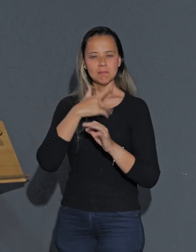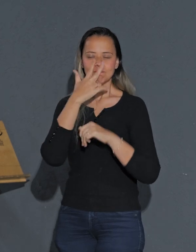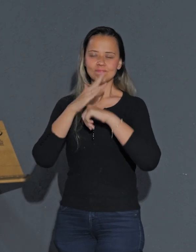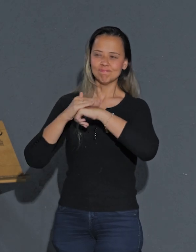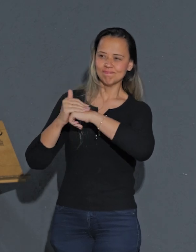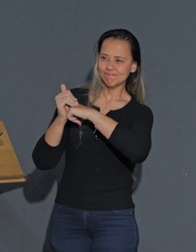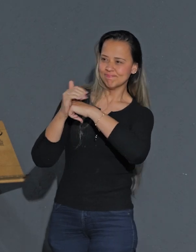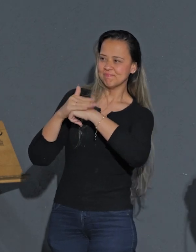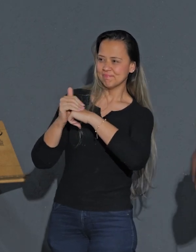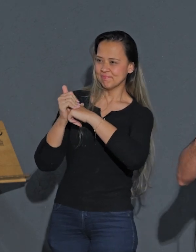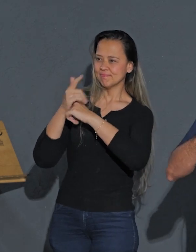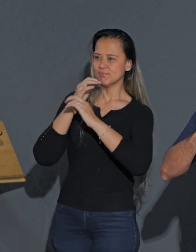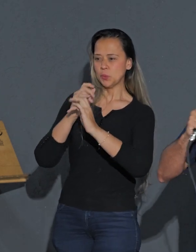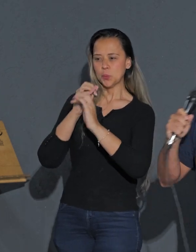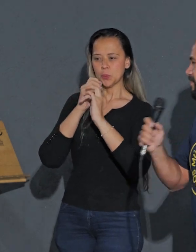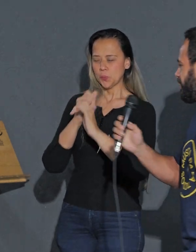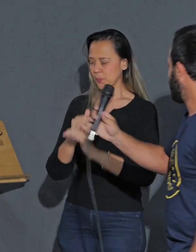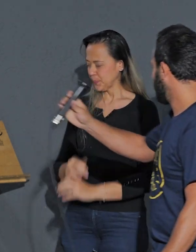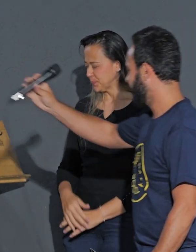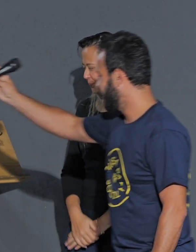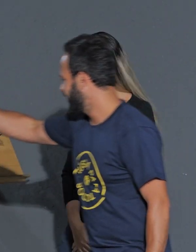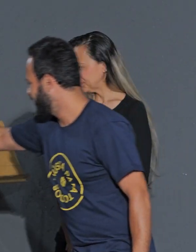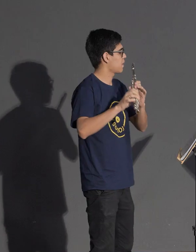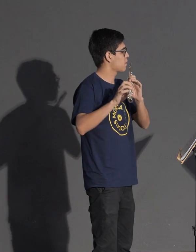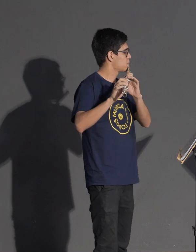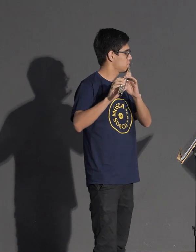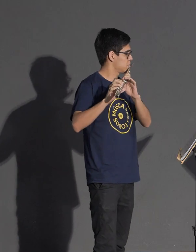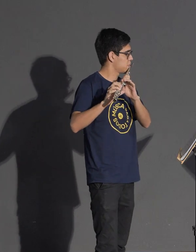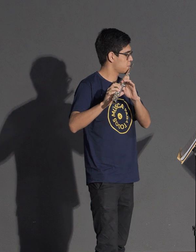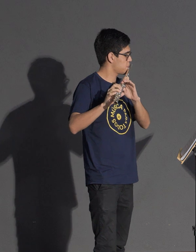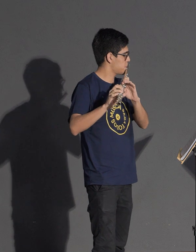Carinhoso para clarinete e flauta.